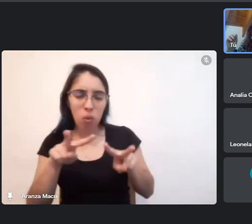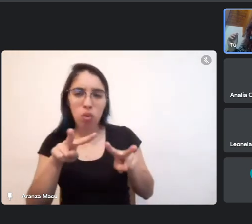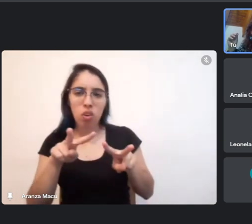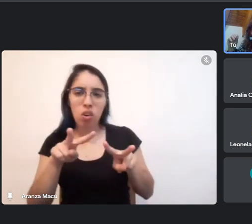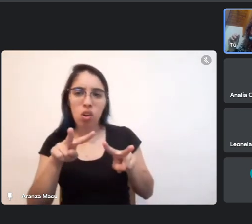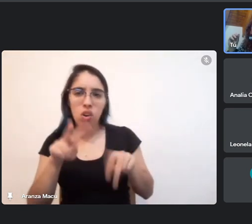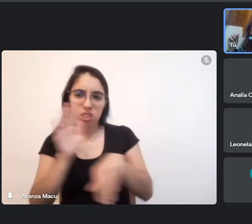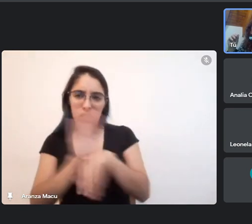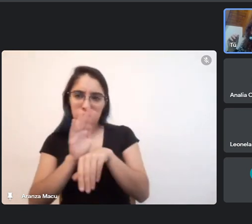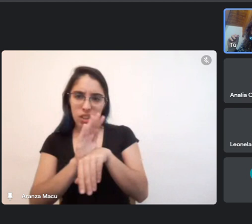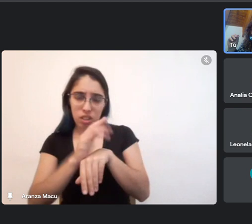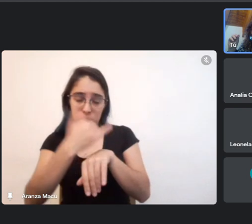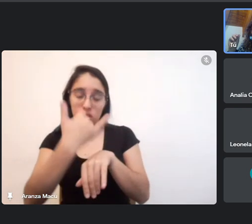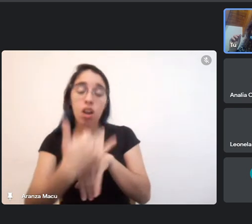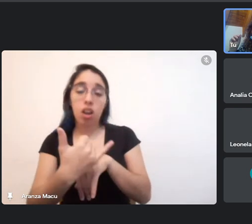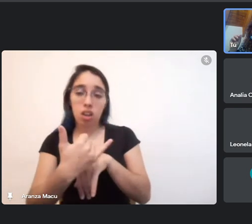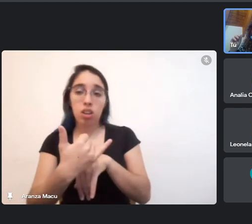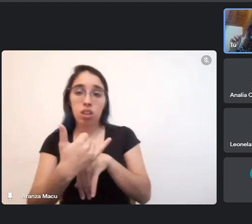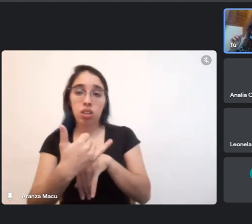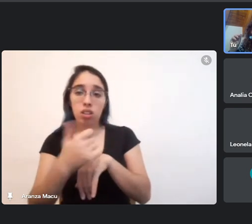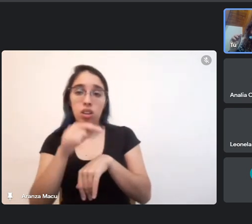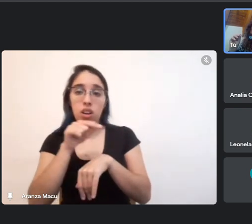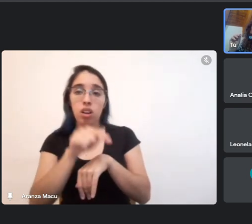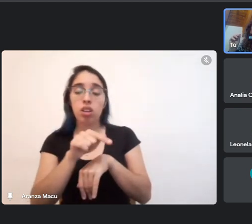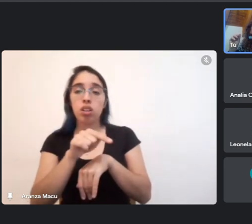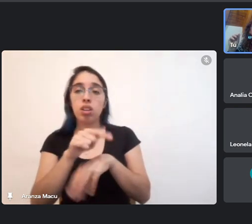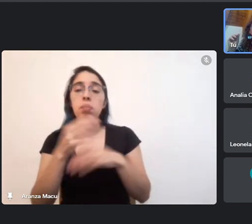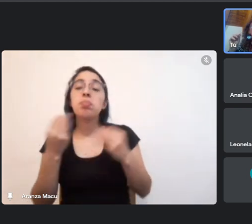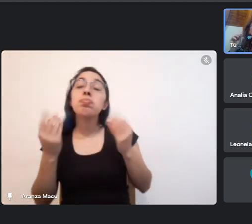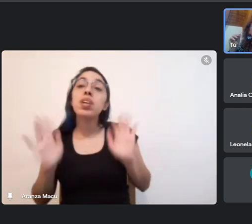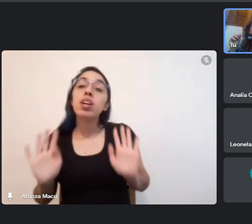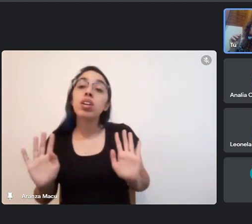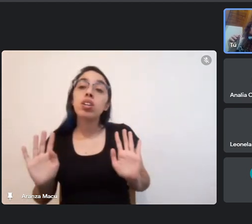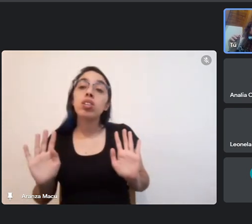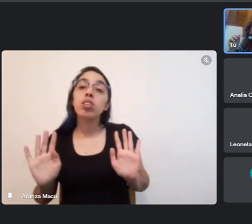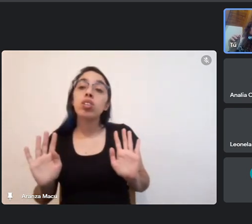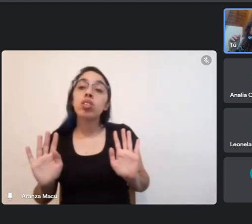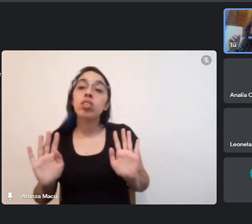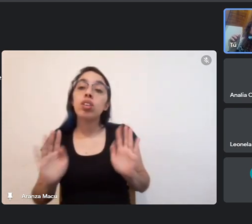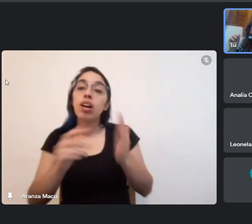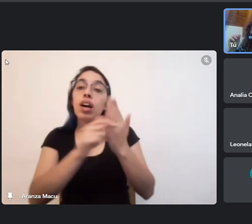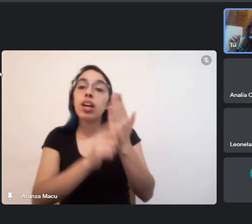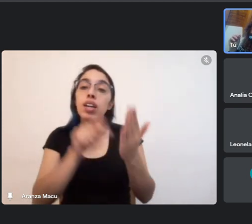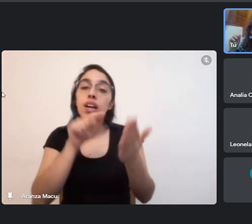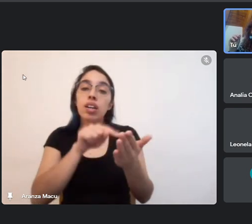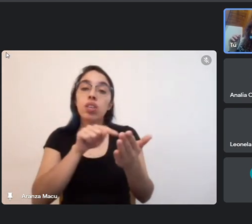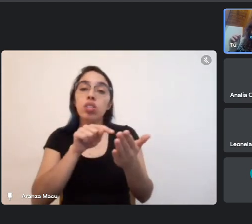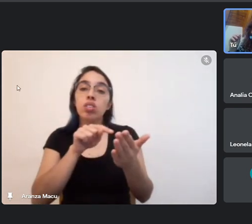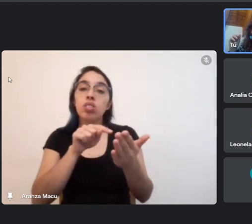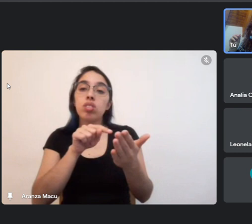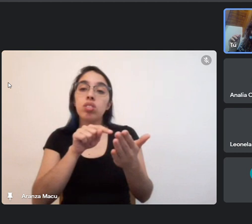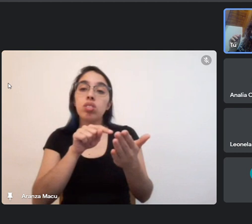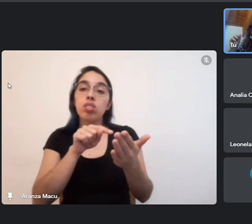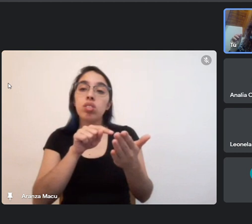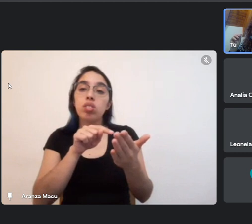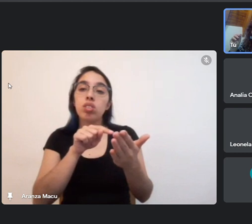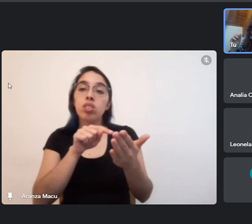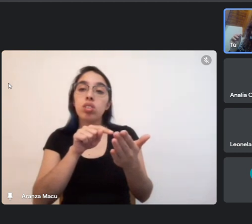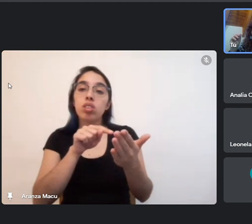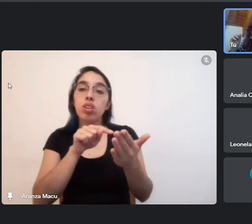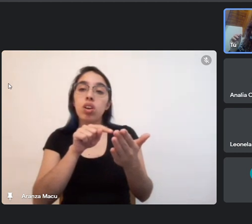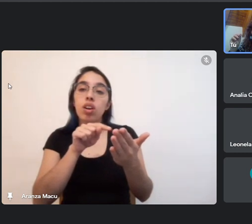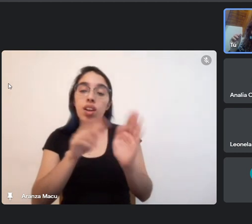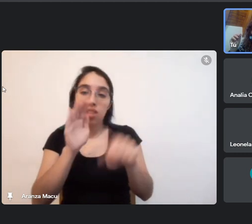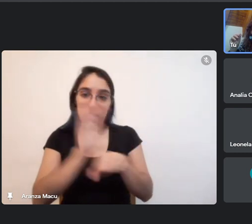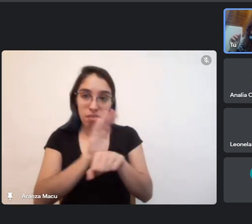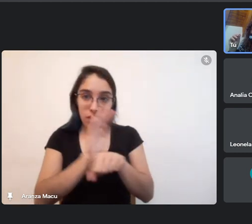me da el diccionario es cuando estos verbos no están en este lugar, sino que están en el lugar del principal,